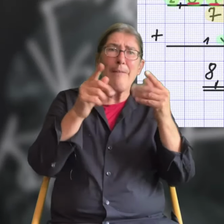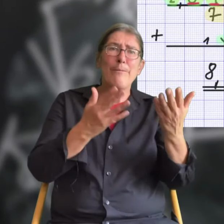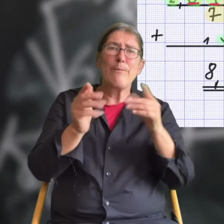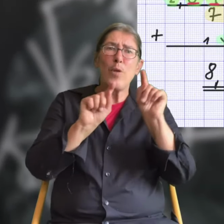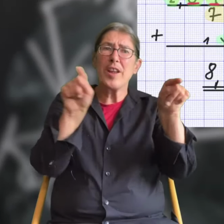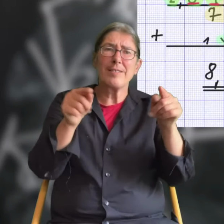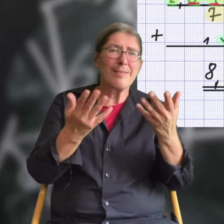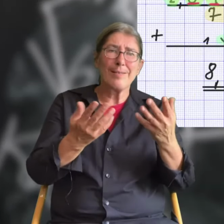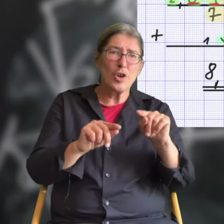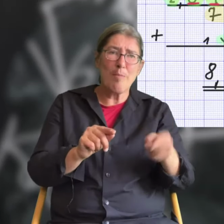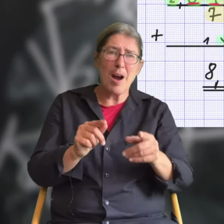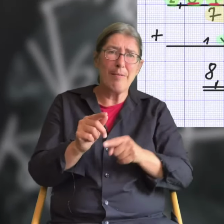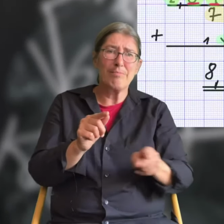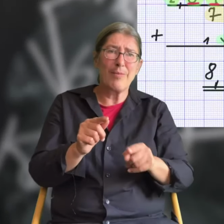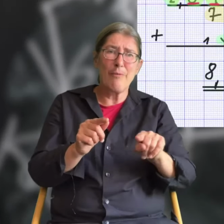Kommata. Wo gehören die hin?